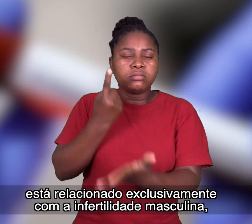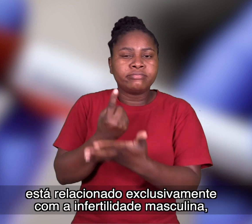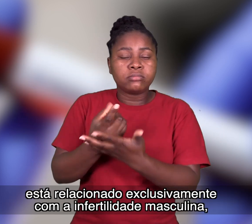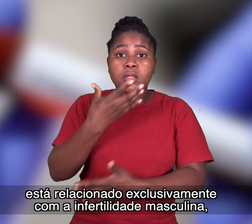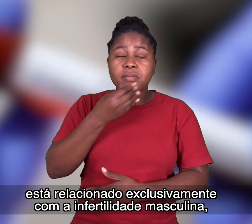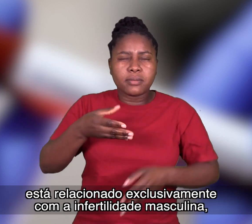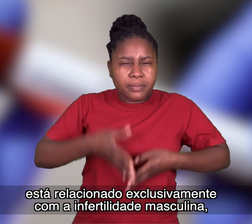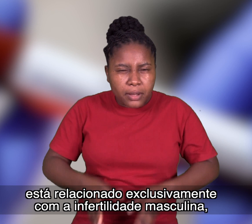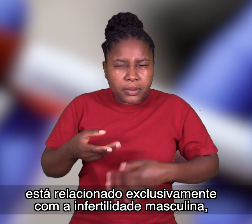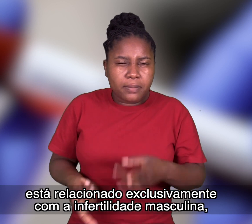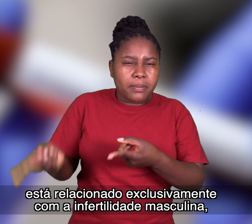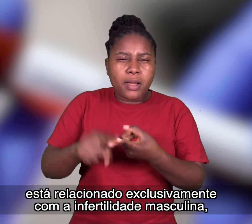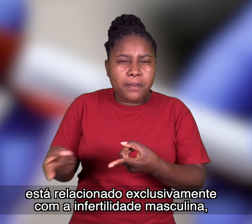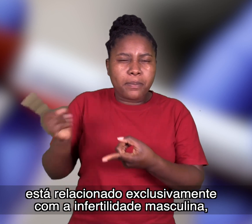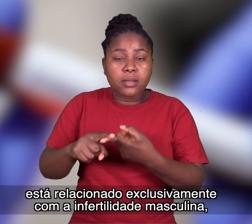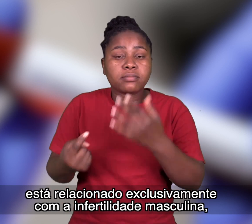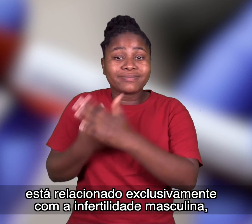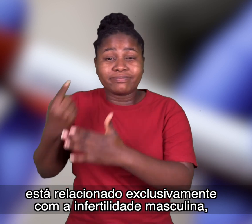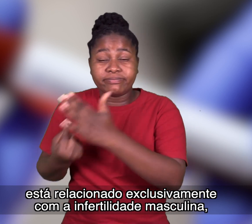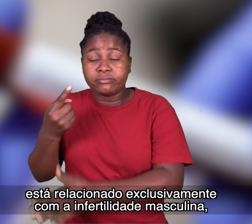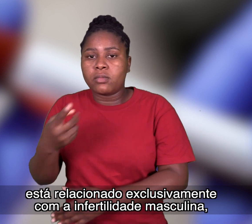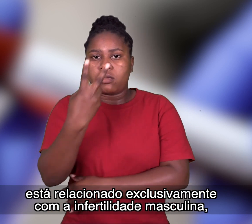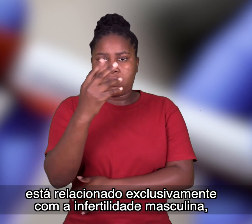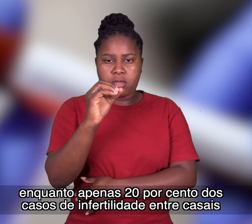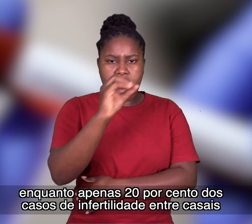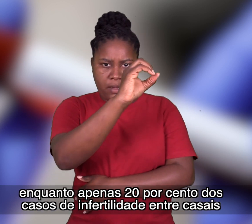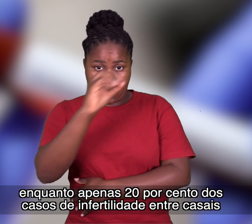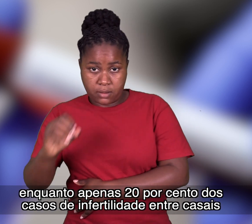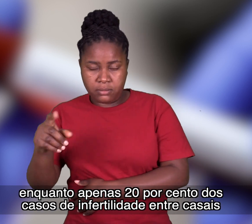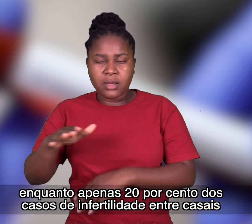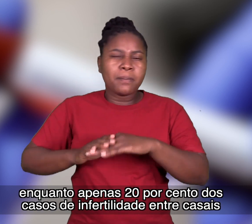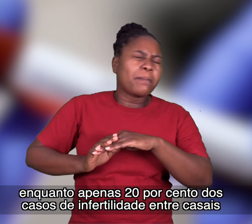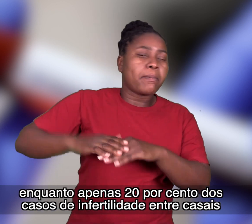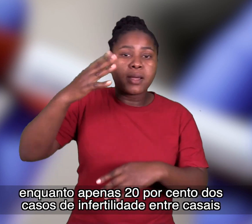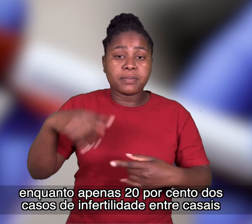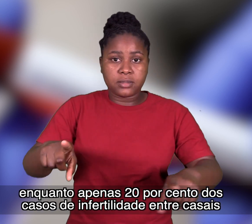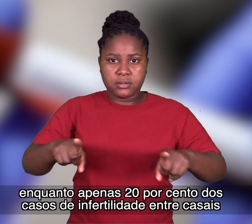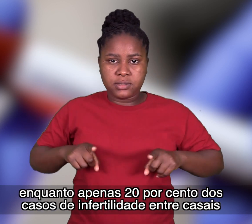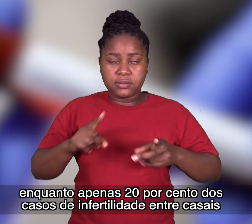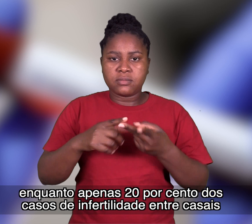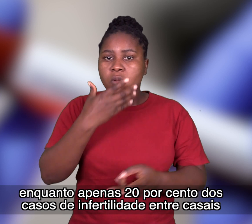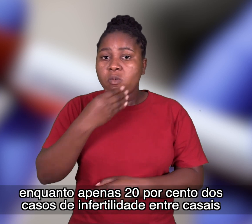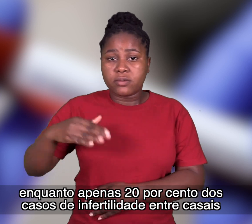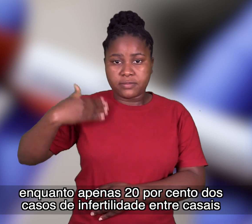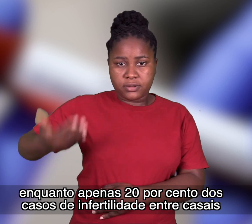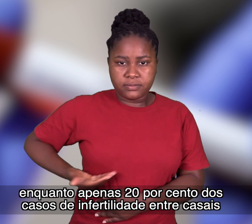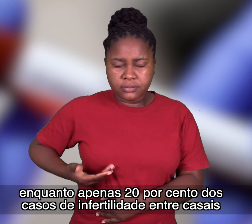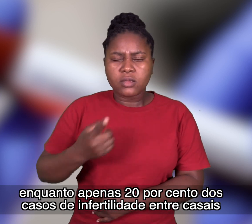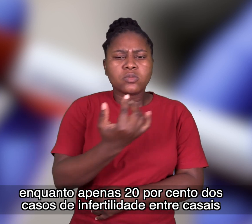relacionado exclusivamente com a infertilidade masculina, enquanto apenas 20% dos casos de infertilidade entre casais